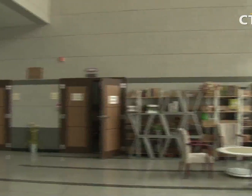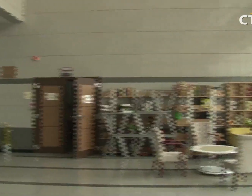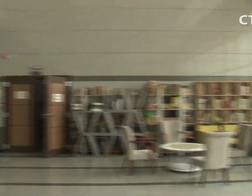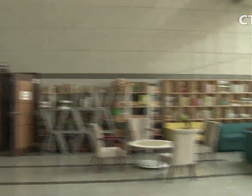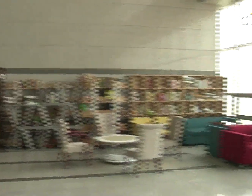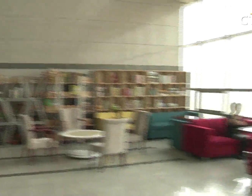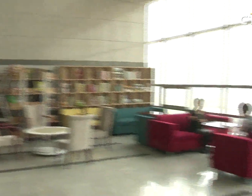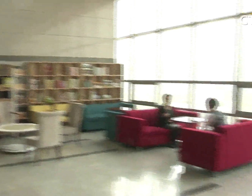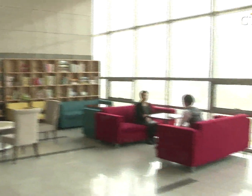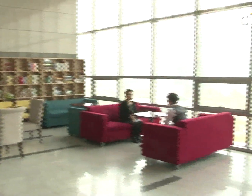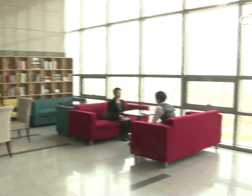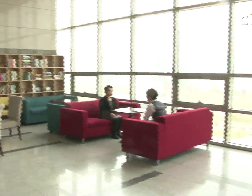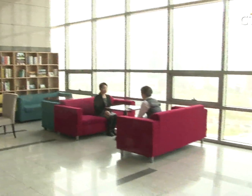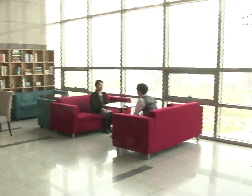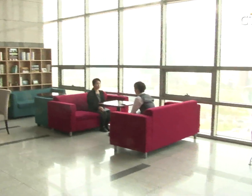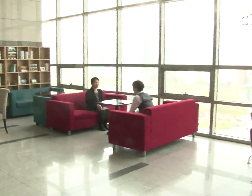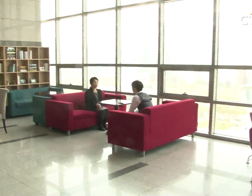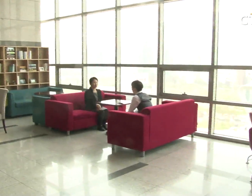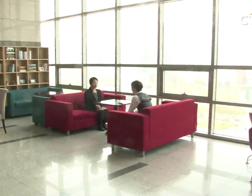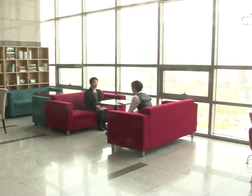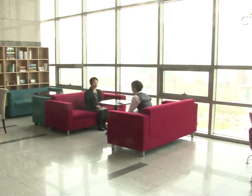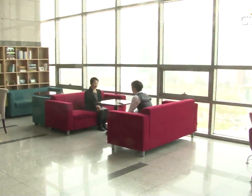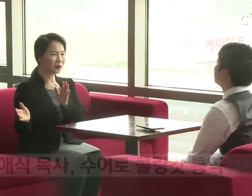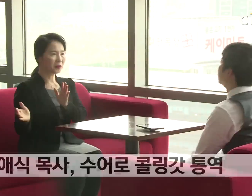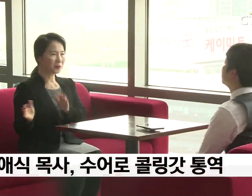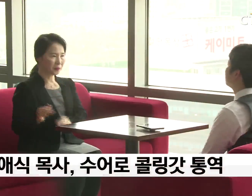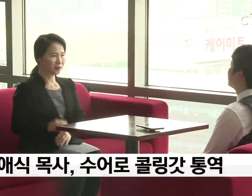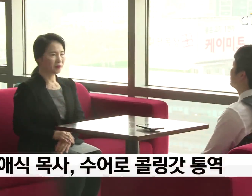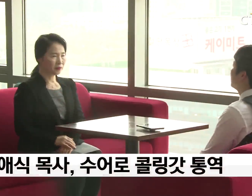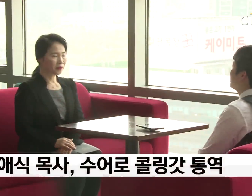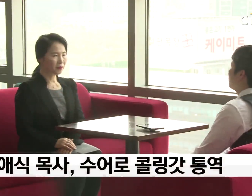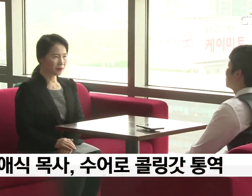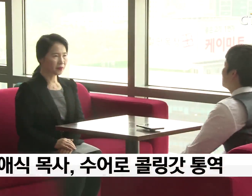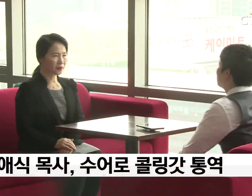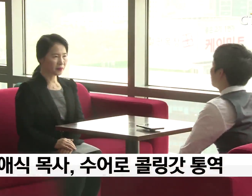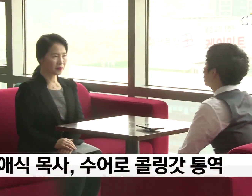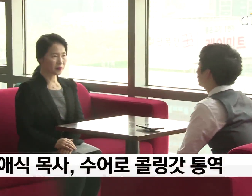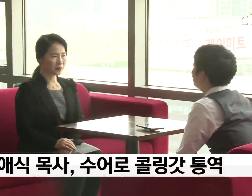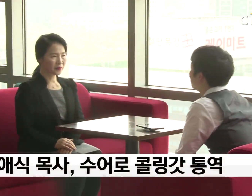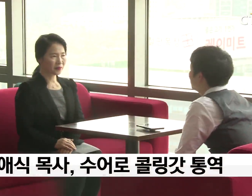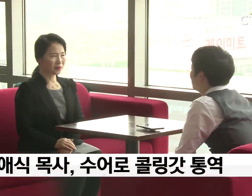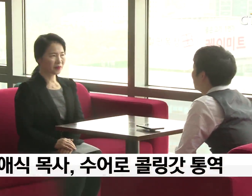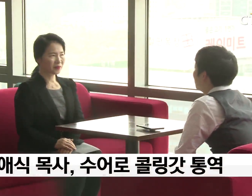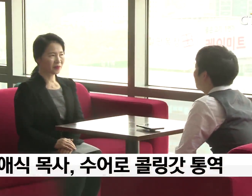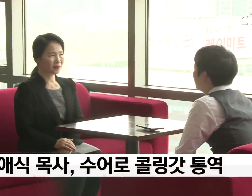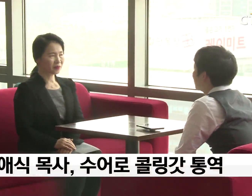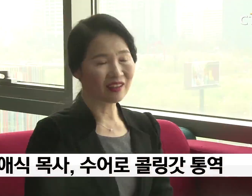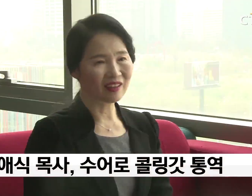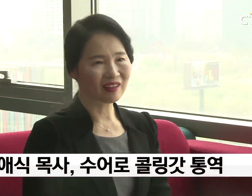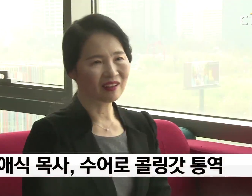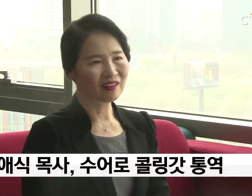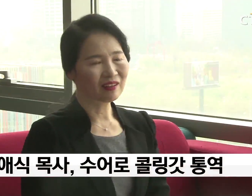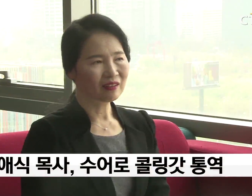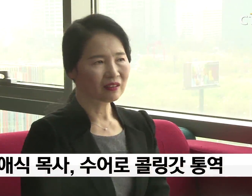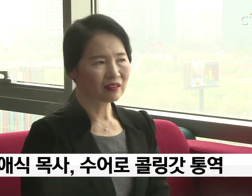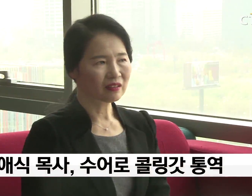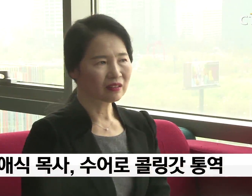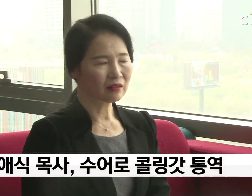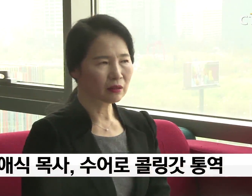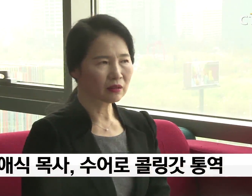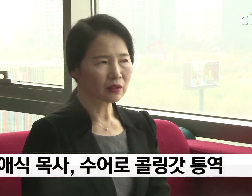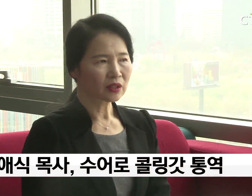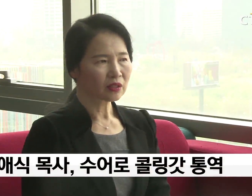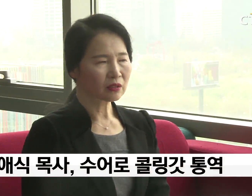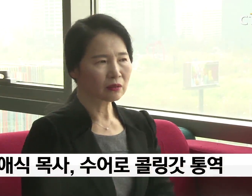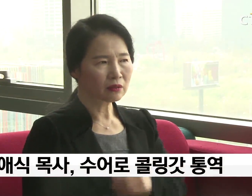30년 넘게 농인 사역을 감당해온 김애식 목사. 수어로 방송을 통역하는 일은 김 목사의 가장 큰 기도